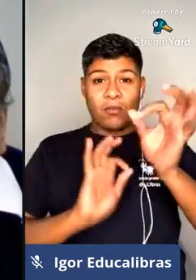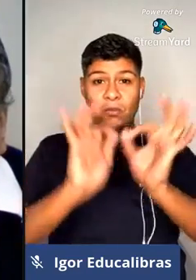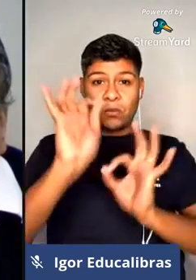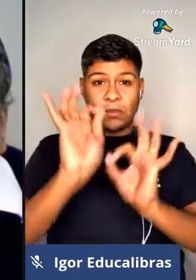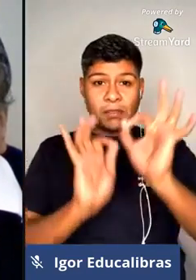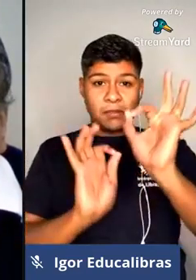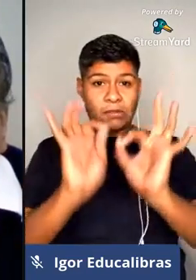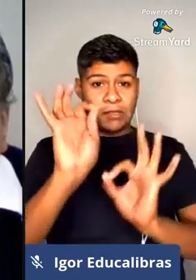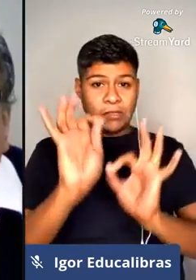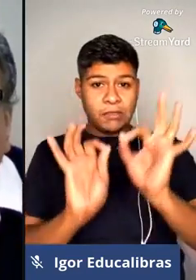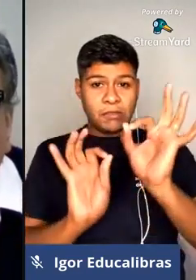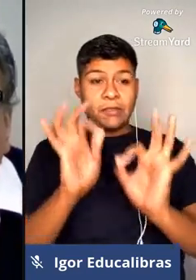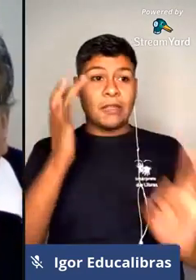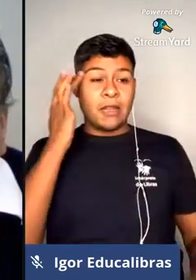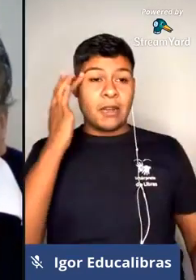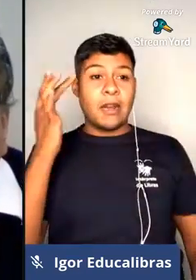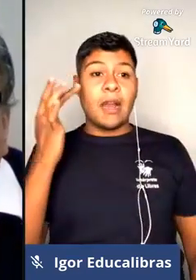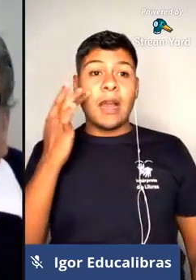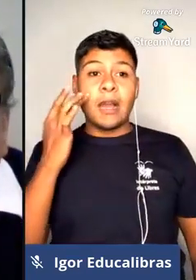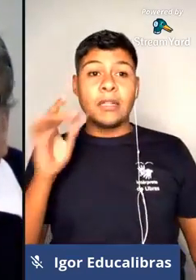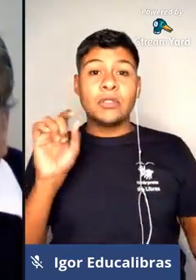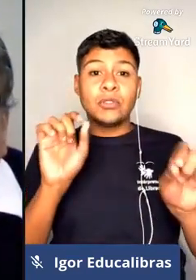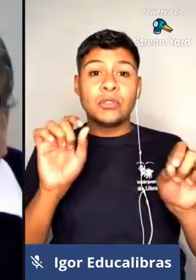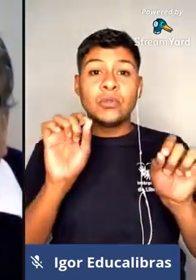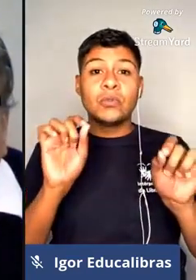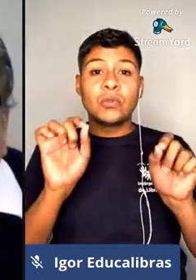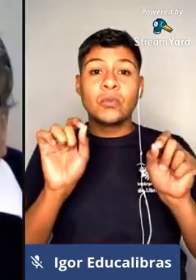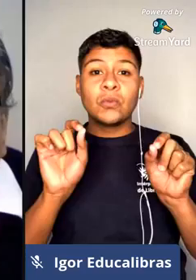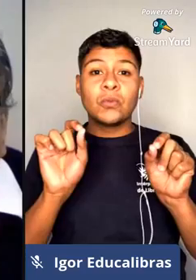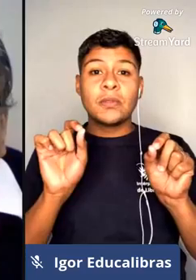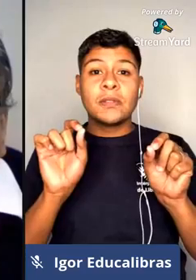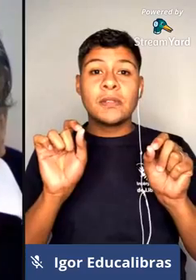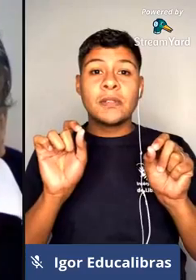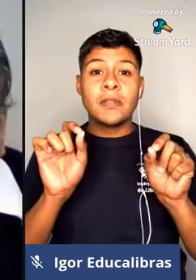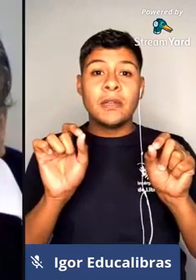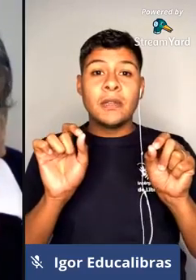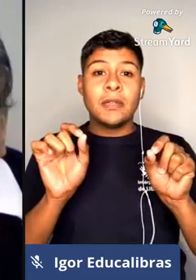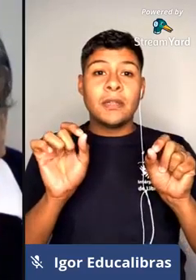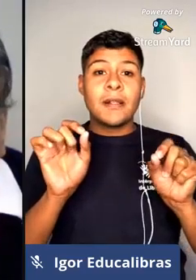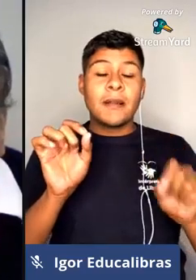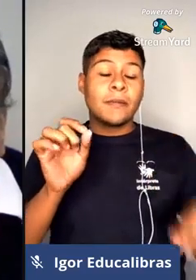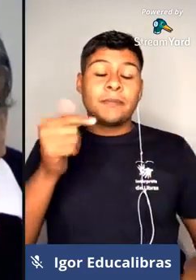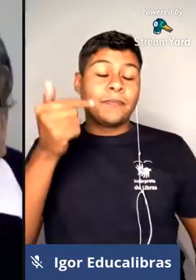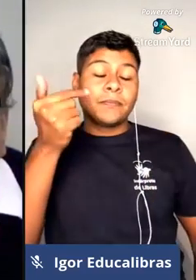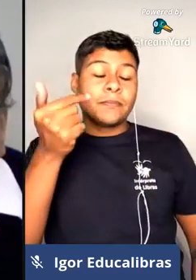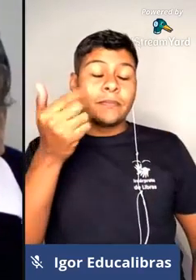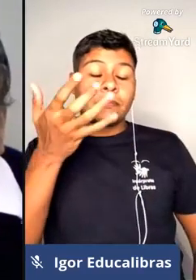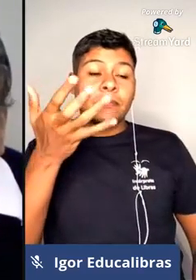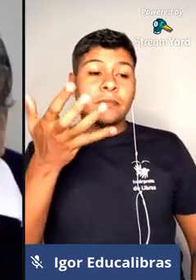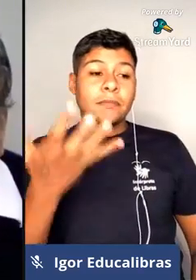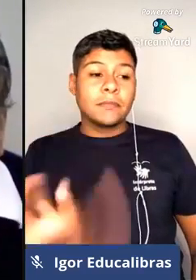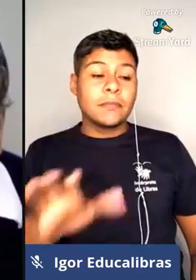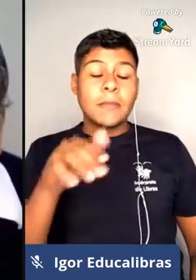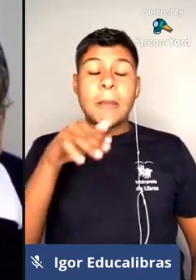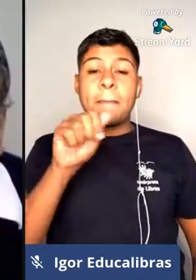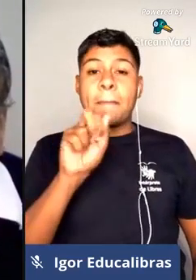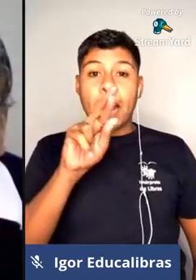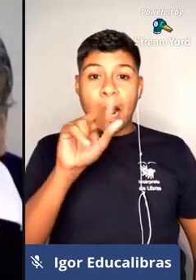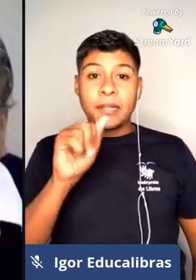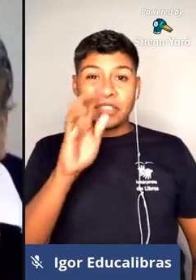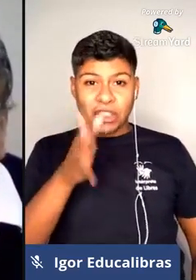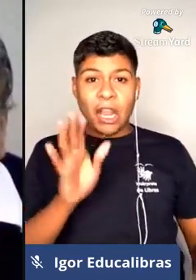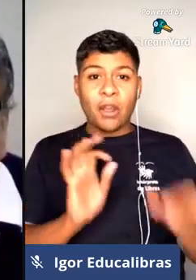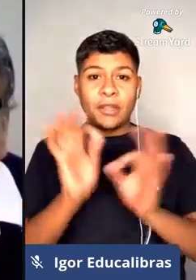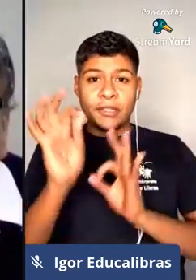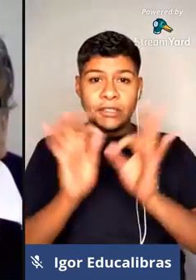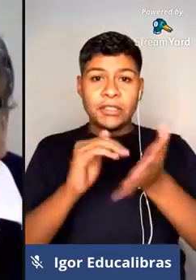organizacional. Eu acho que o doutor Baena, ele, não que a Mara não tivesse organizado a secretaria,